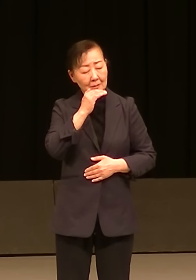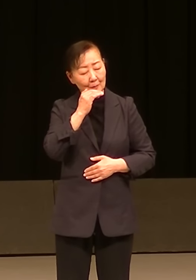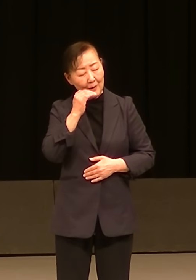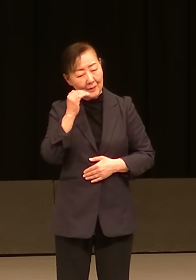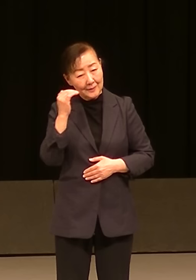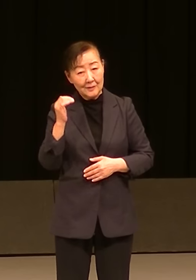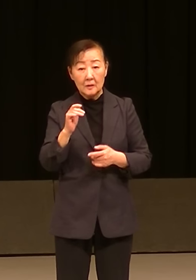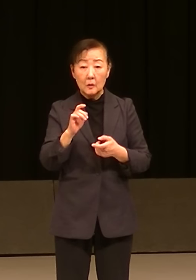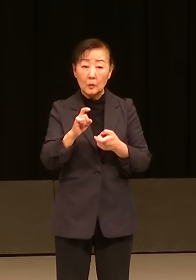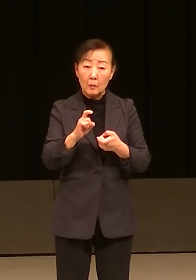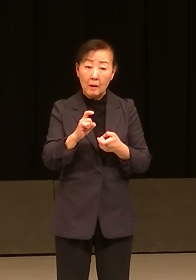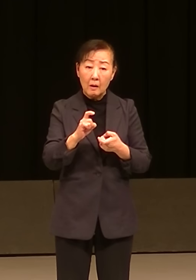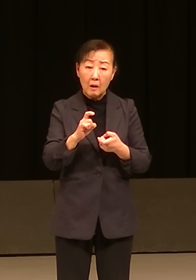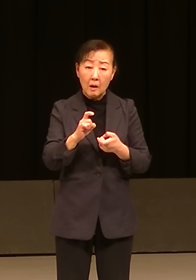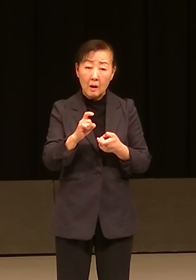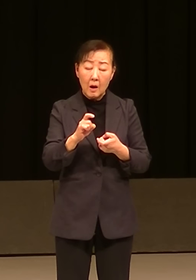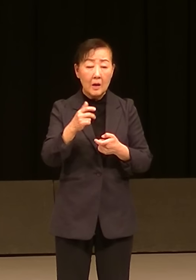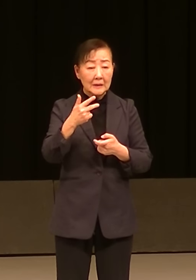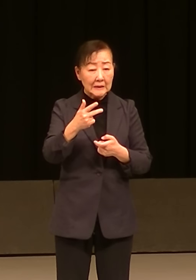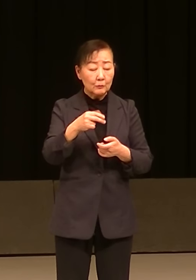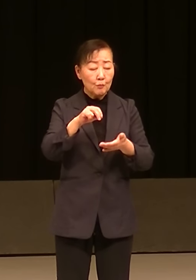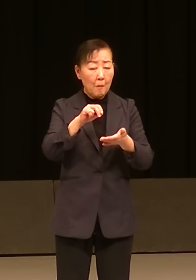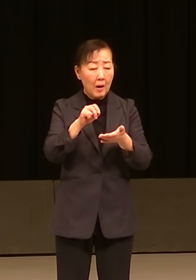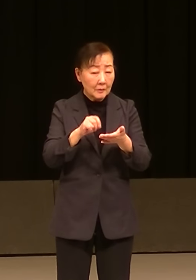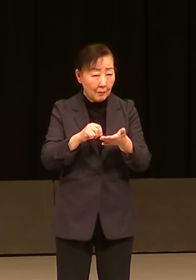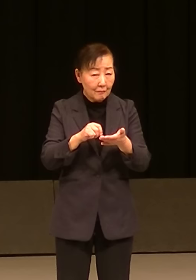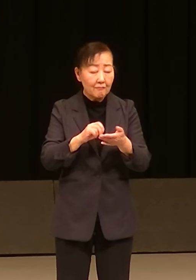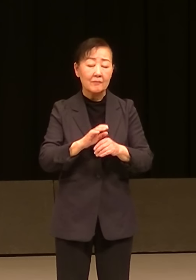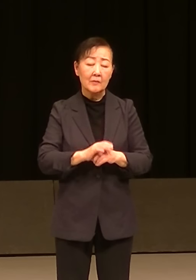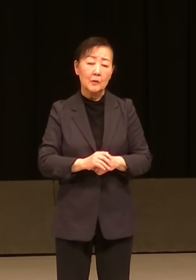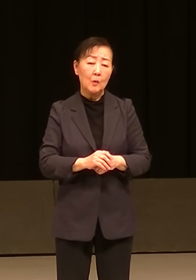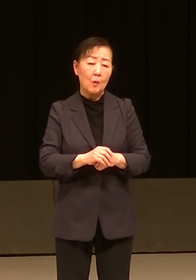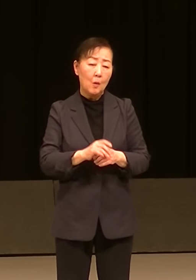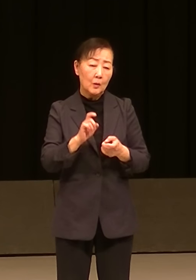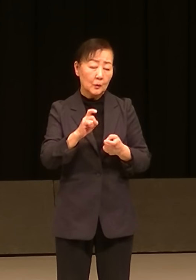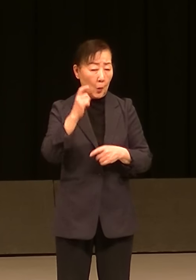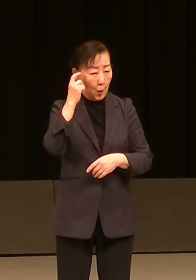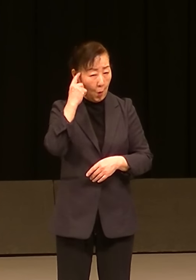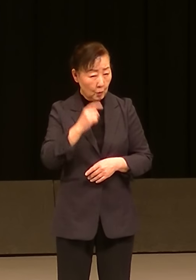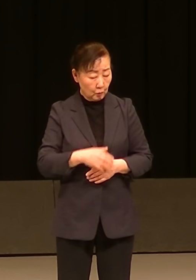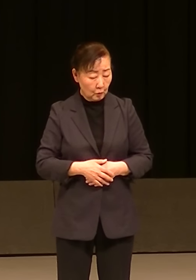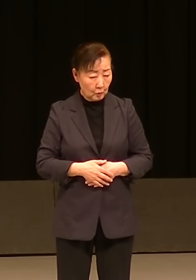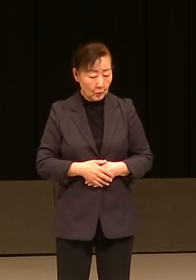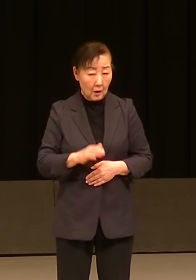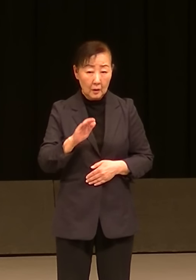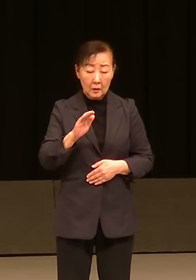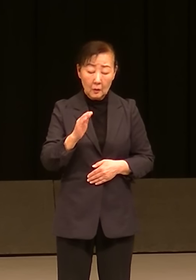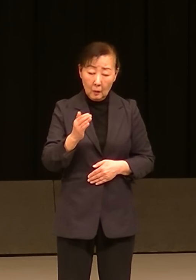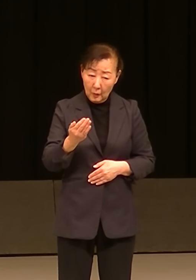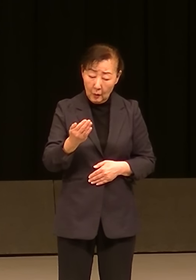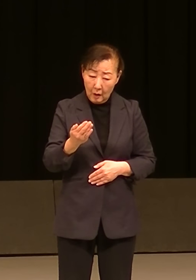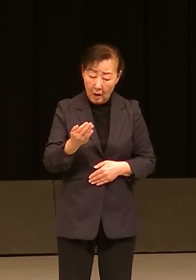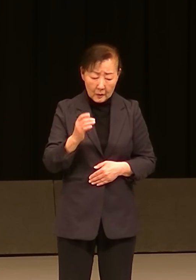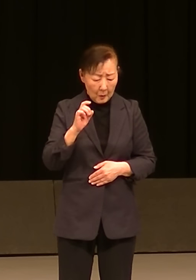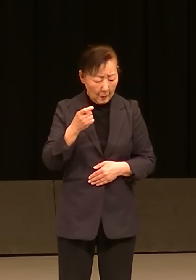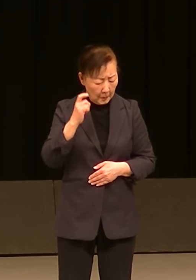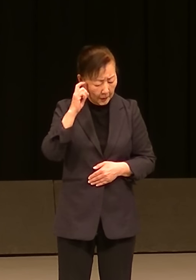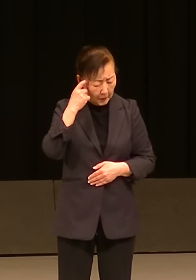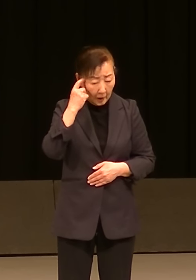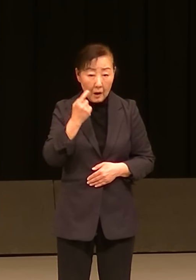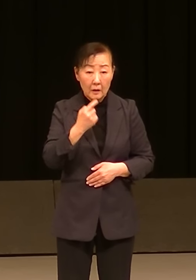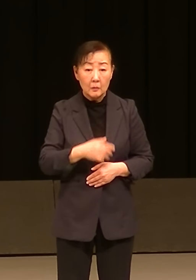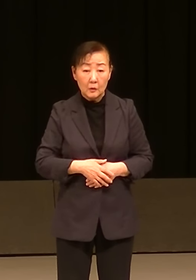か、本当に詩的なフレーズだと思いますが、ところがですね、よくよく考えてみると、